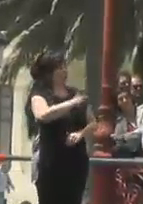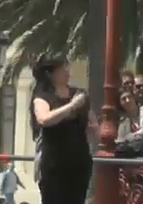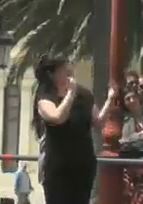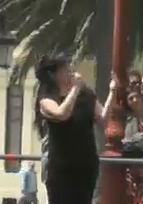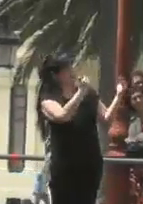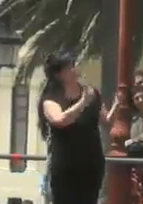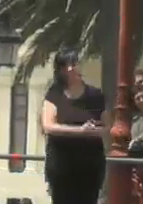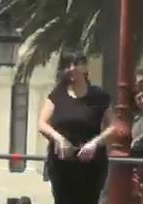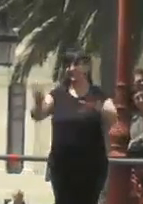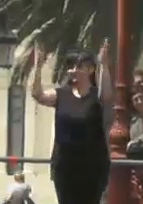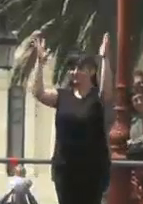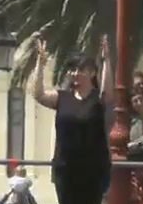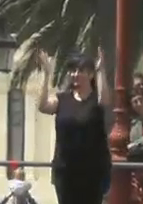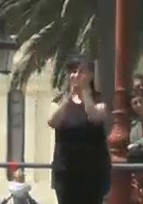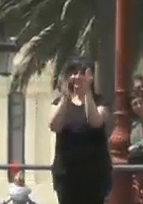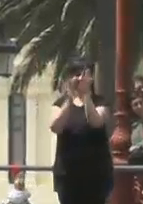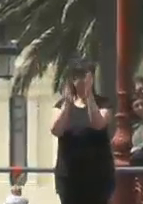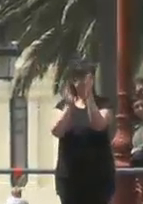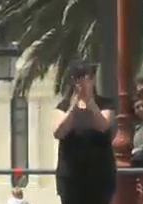Pero mirade,